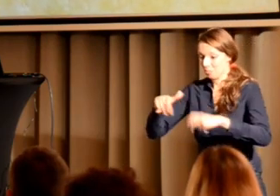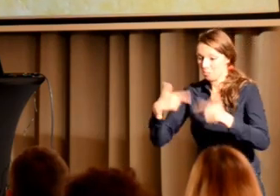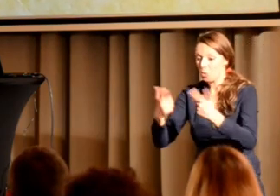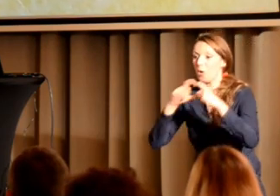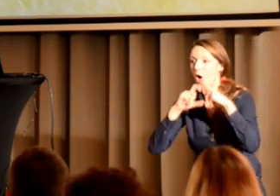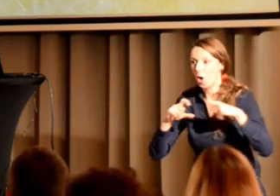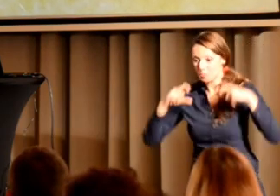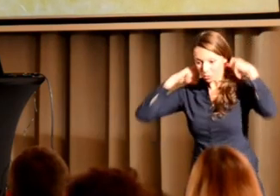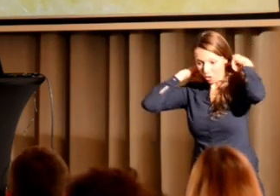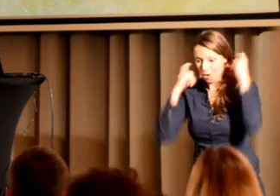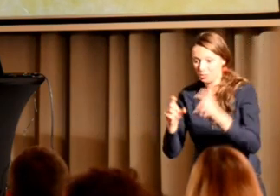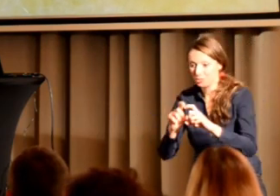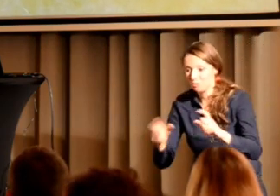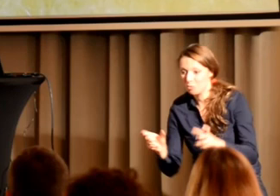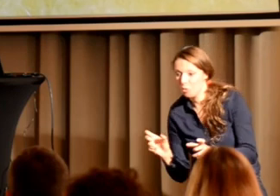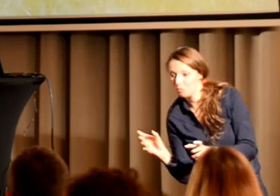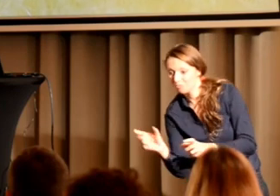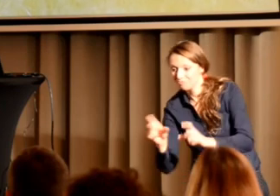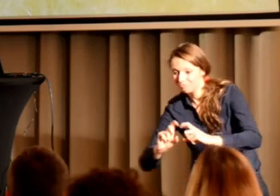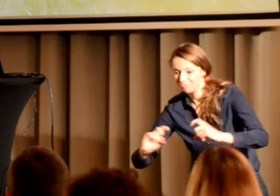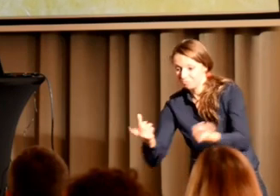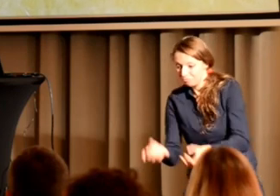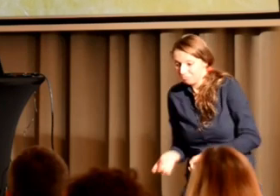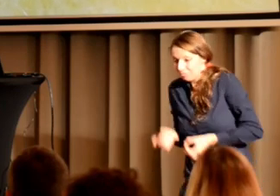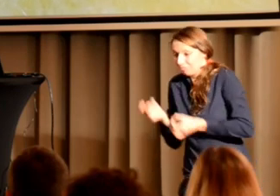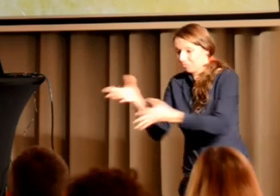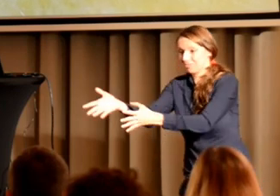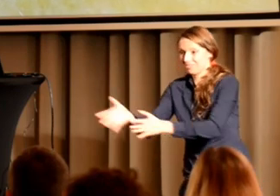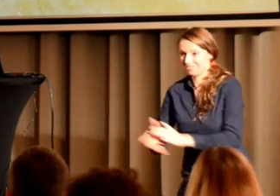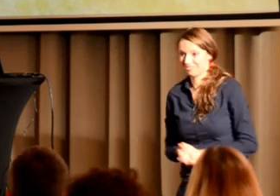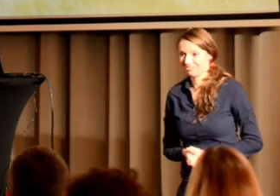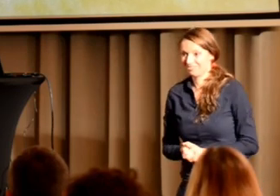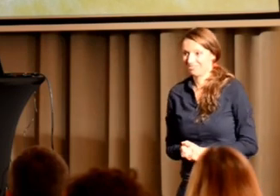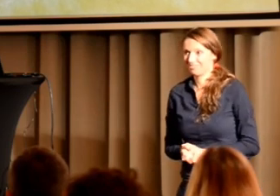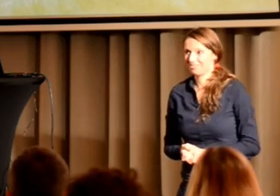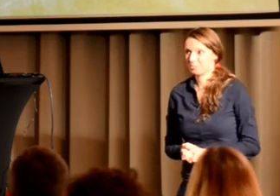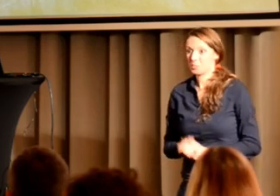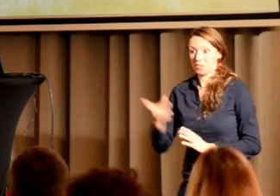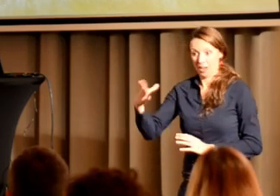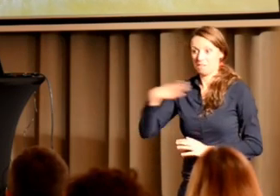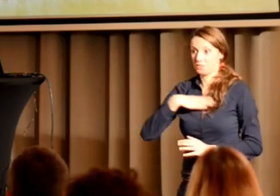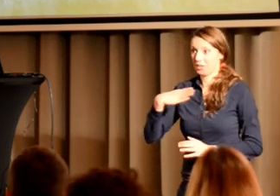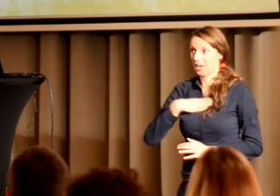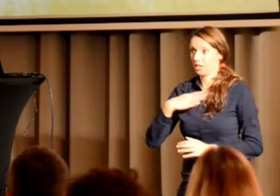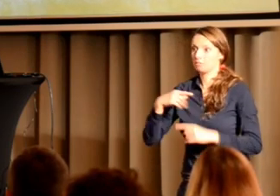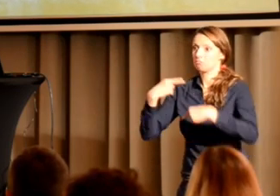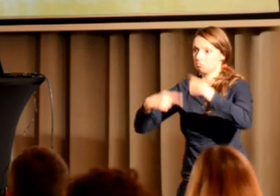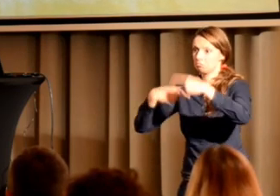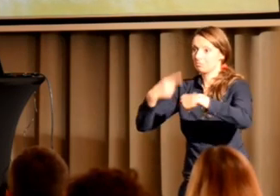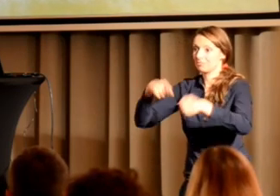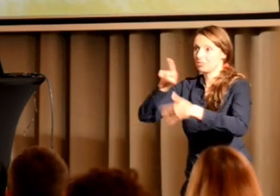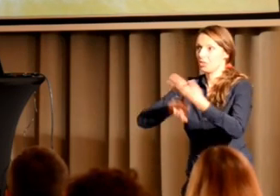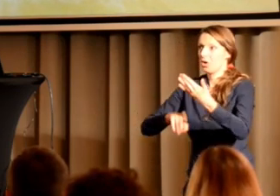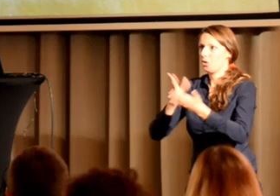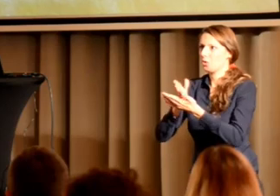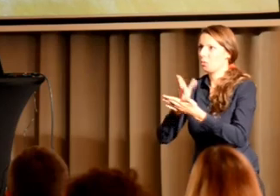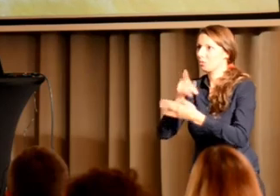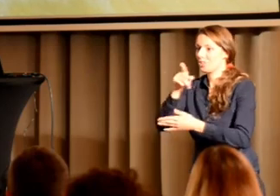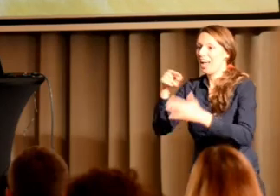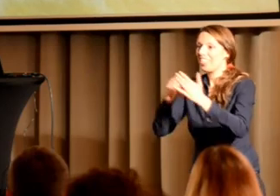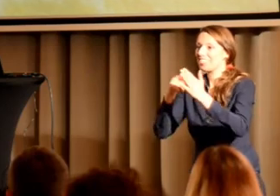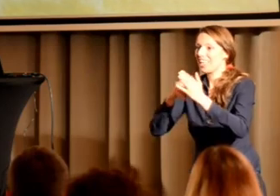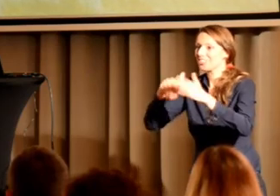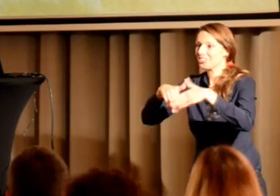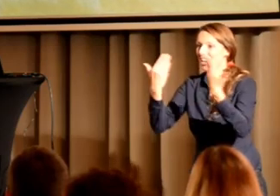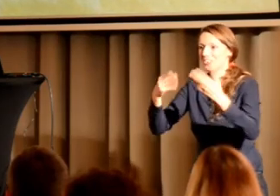i wypuściliśmy. I ten wilk przez kilka miesięcy, zaraz następnego dnia wrócił, nie, tego samego dnia